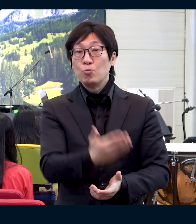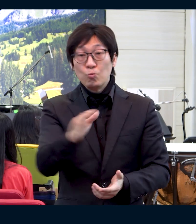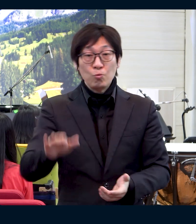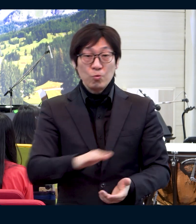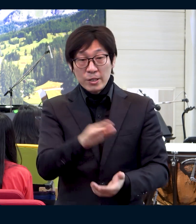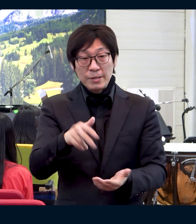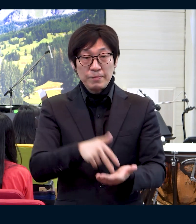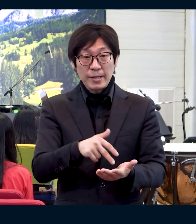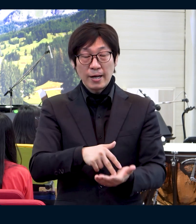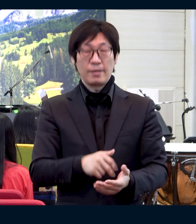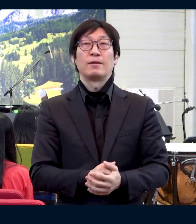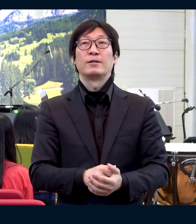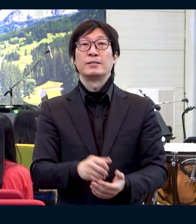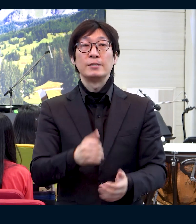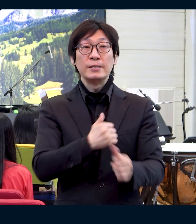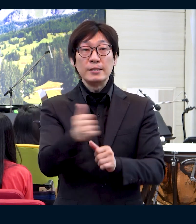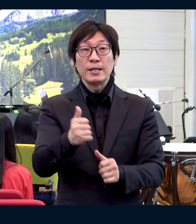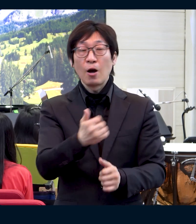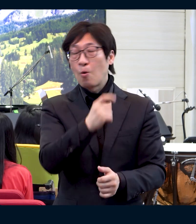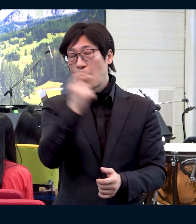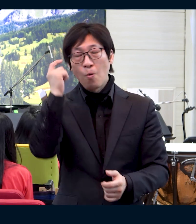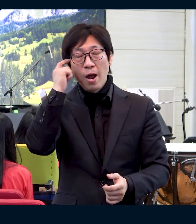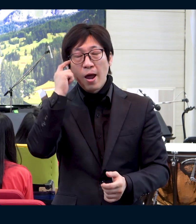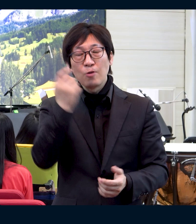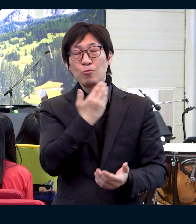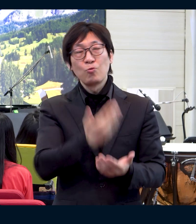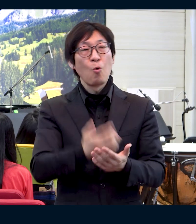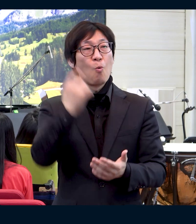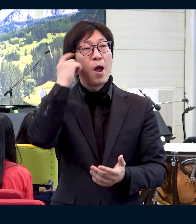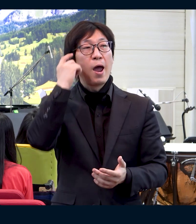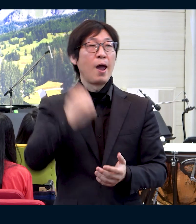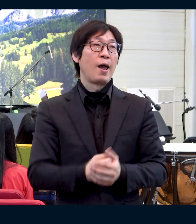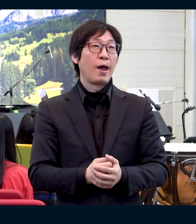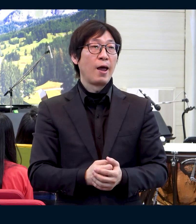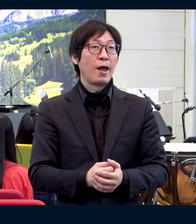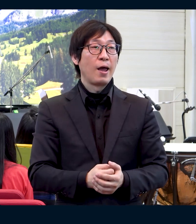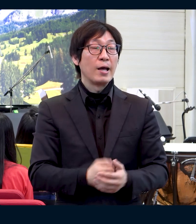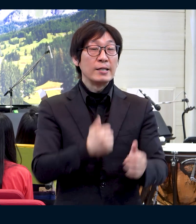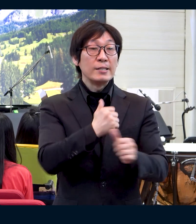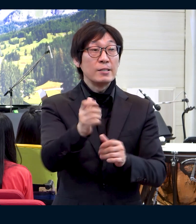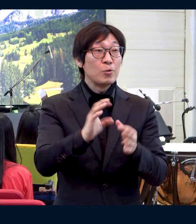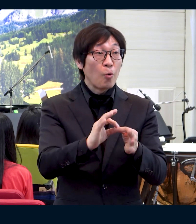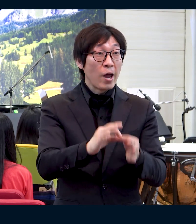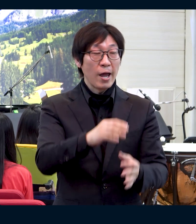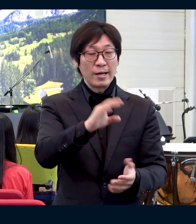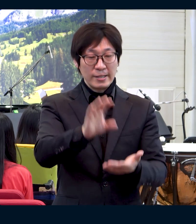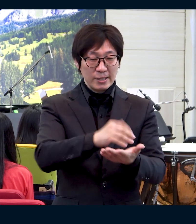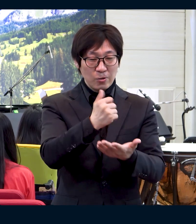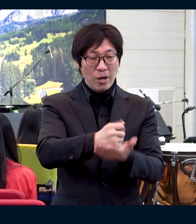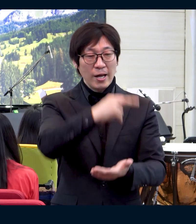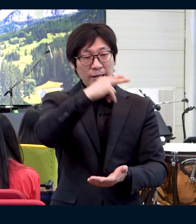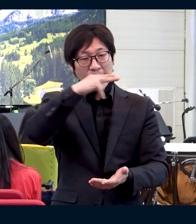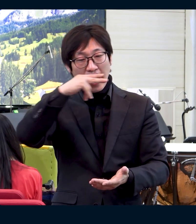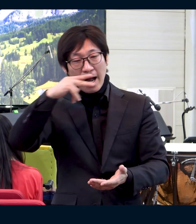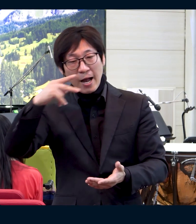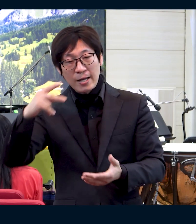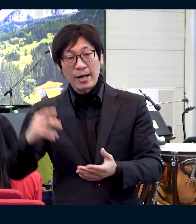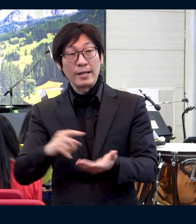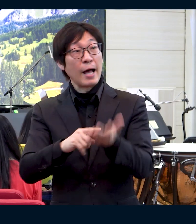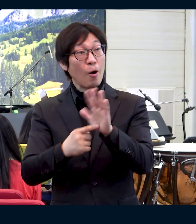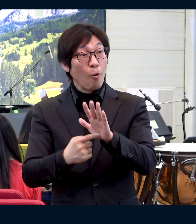뭐냐면 우리의 승리가 그리스도의 향기가 되어서 믿는 자들과 믿지 않는